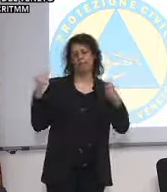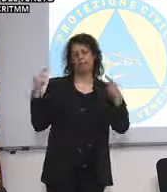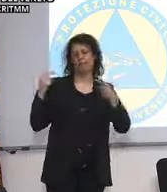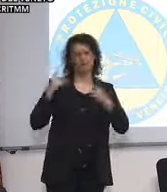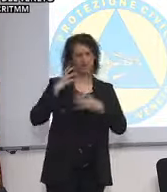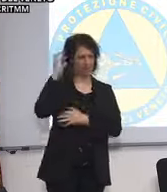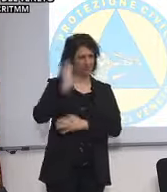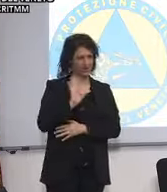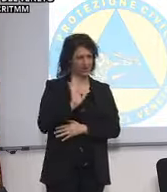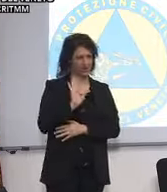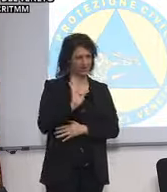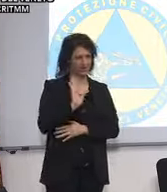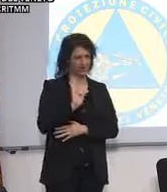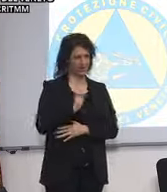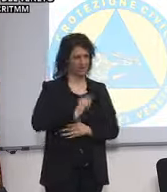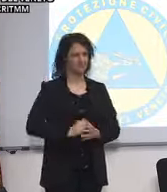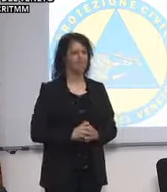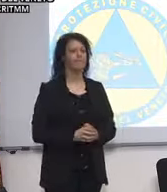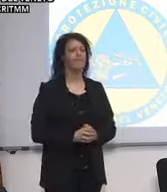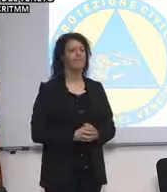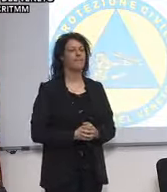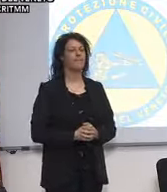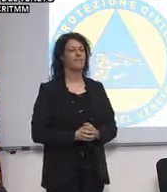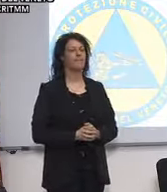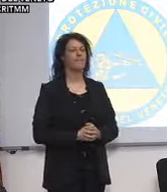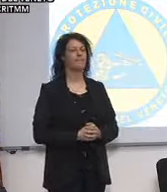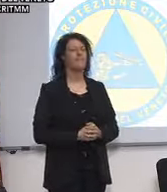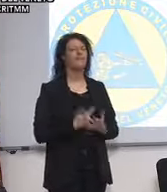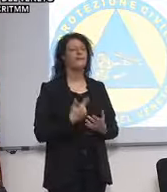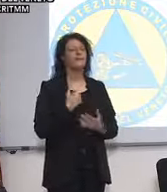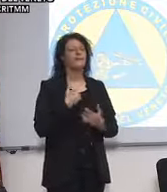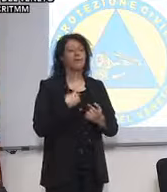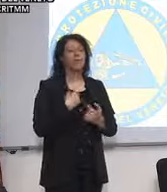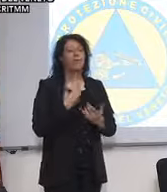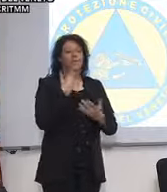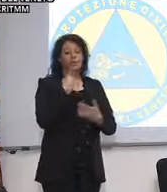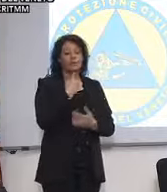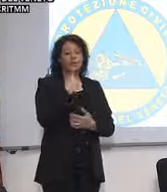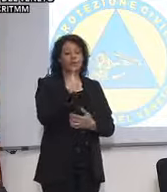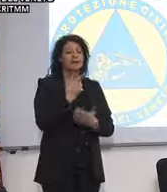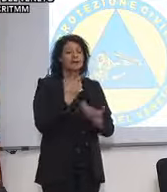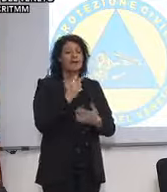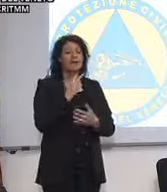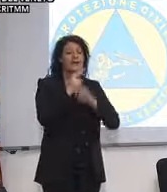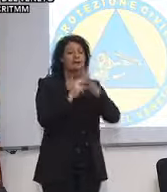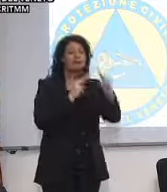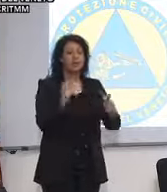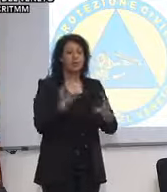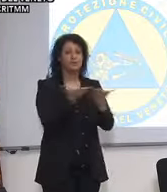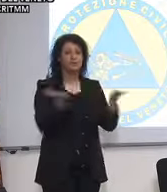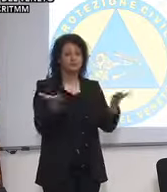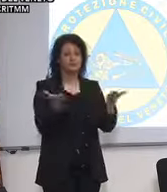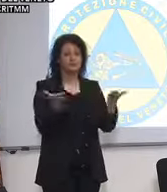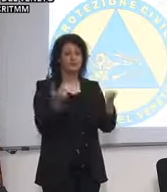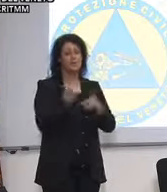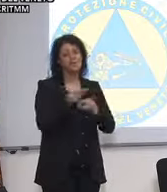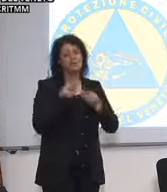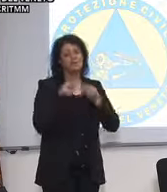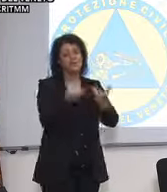che qualcuno poi titoli anche in maniera forte, sto cercando di dare delle risposte e anche, posso dire, un minimo di segnali